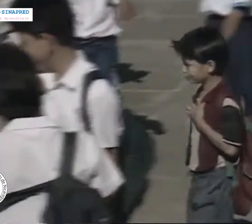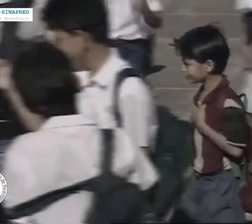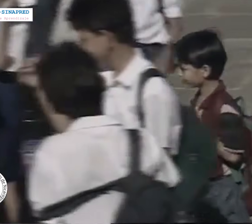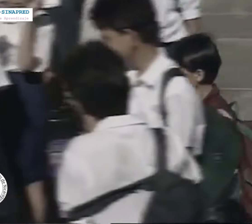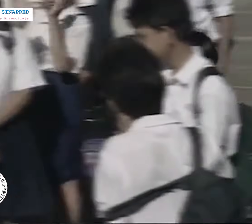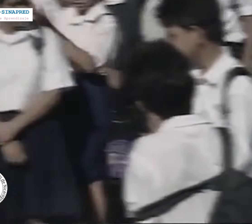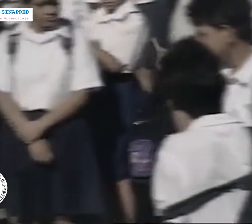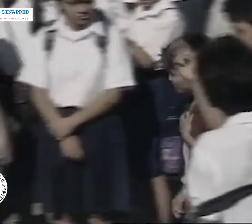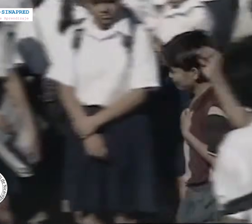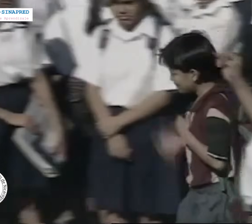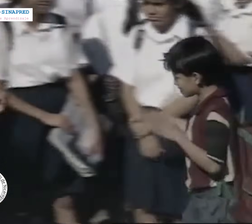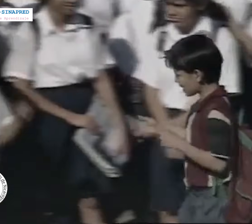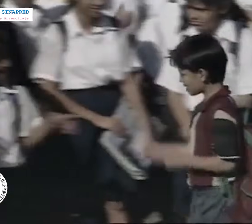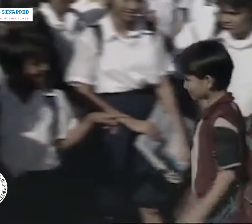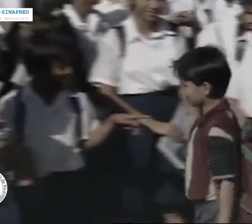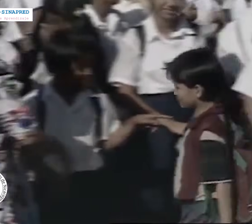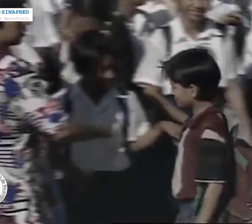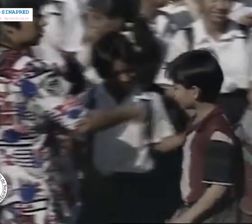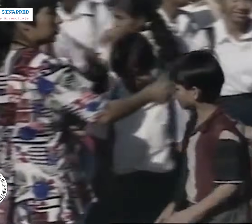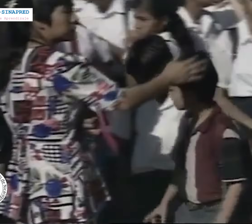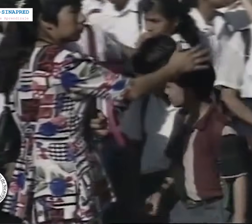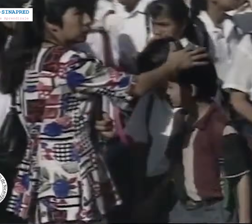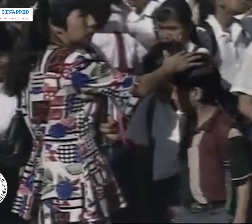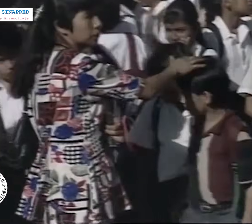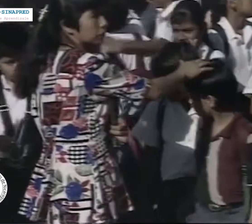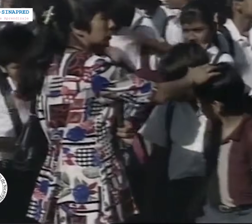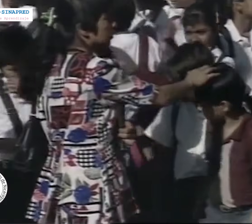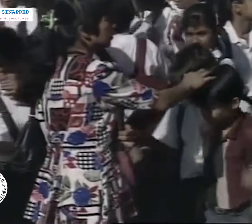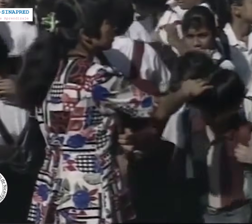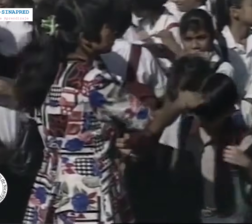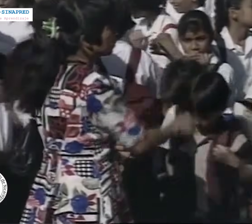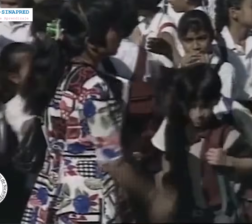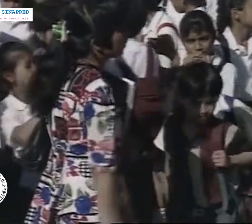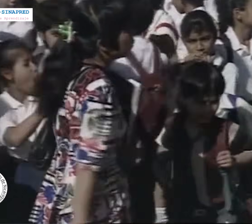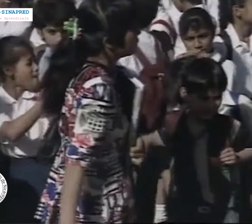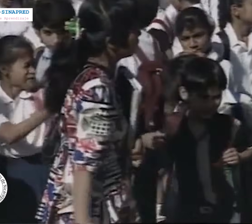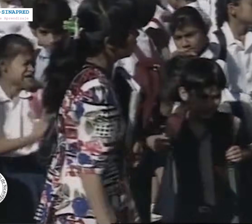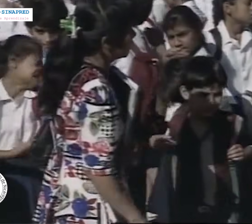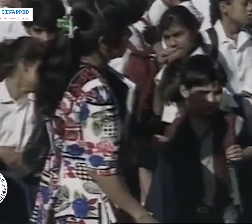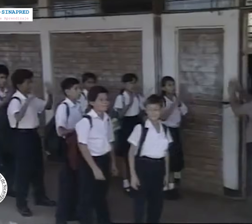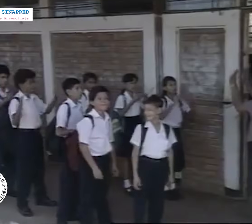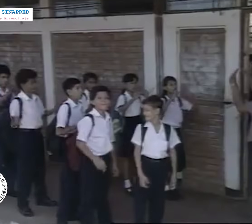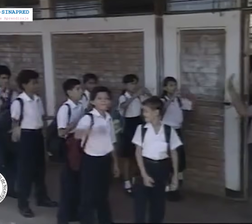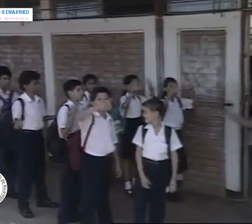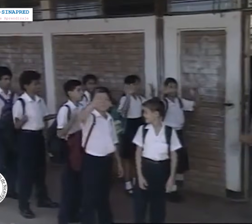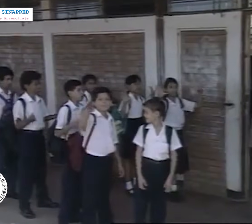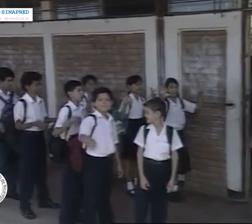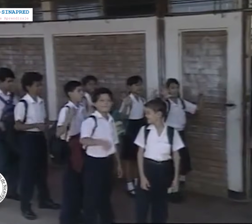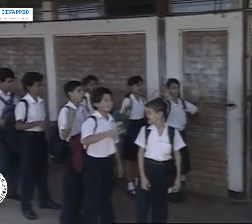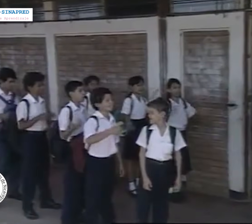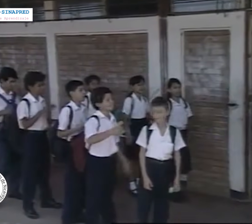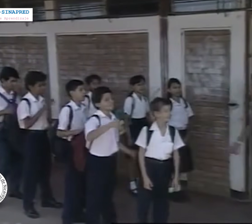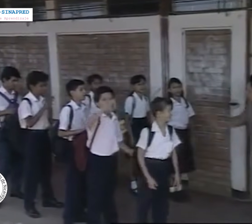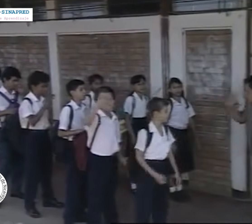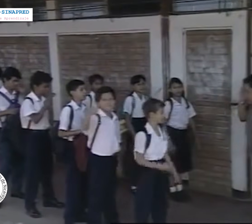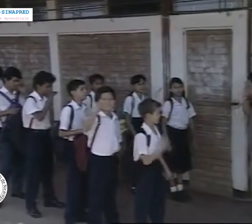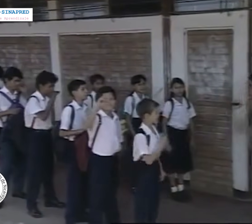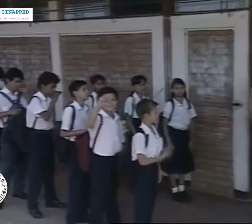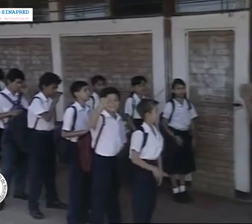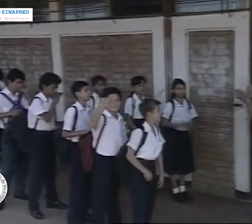Managua. Inicialmente, se intentó la utilización de dactilología con signos elementales para presentar los caracteres de